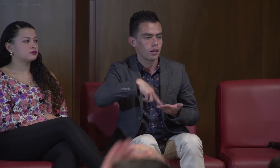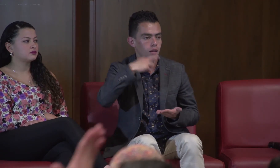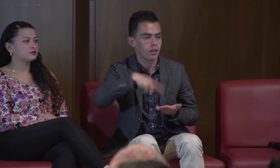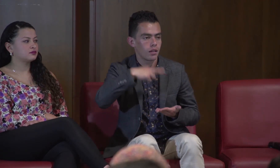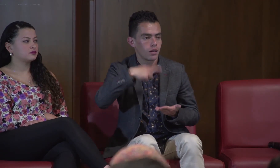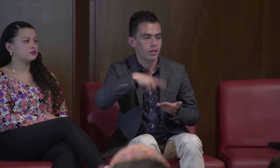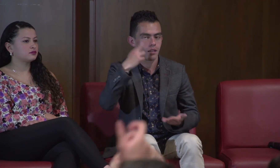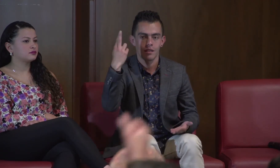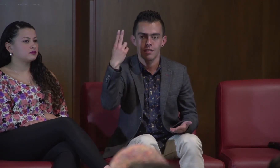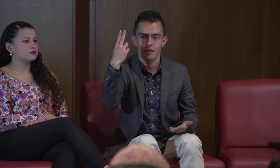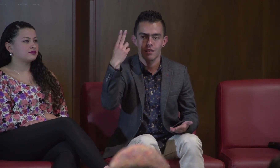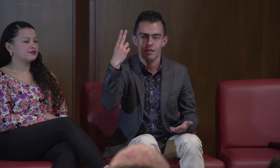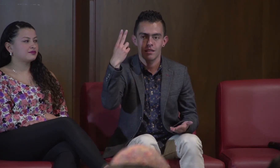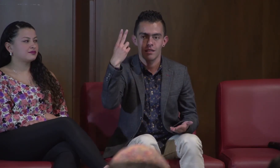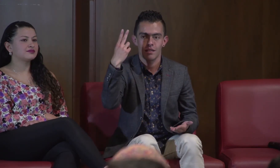Y él hacía así.